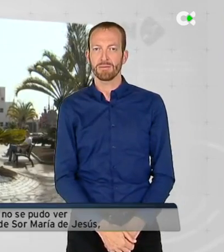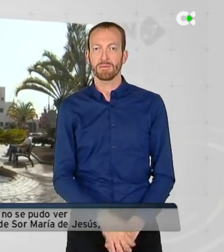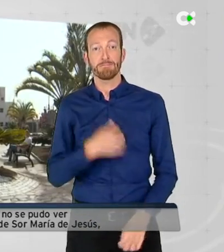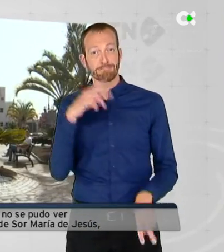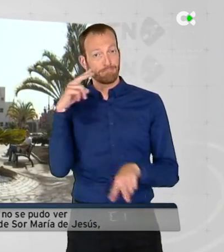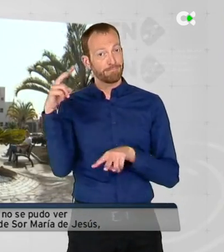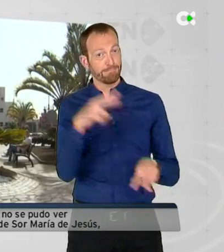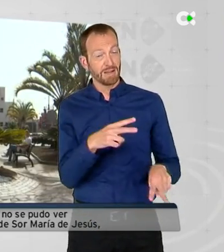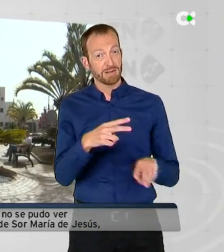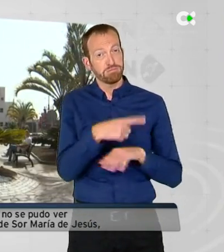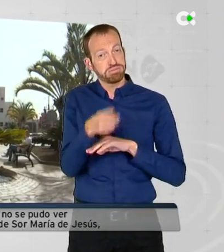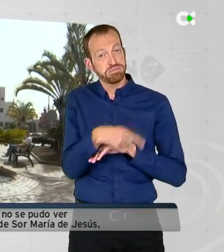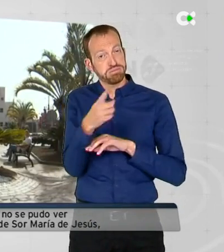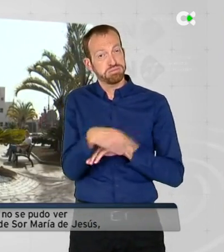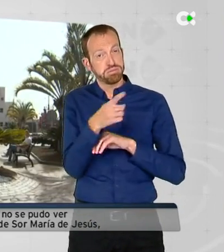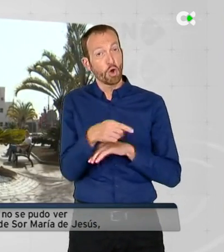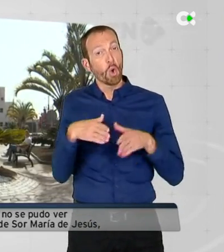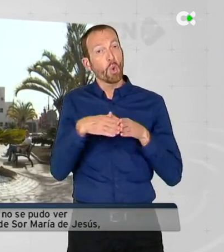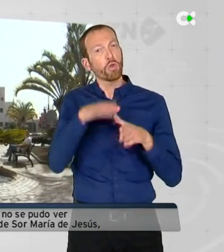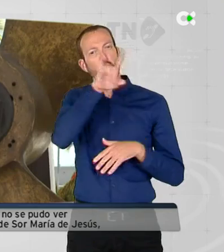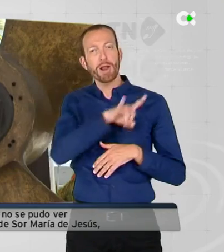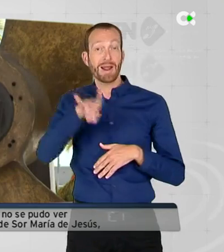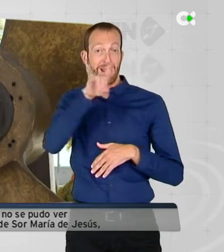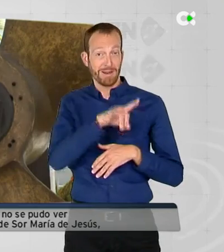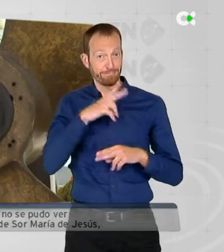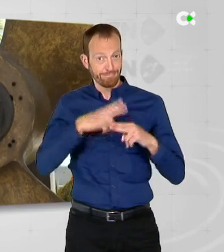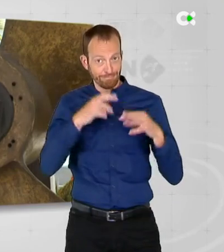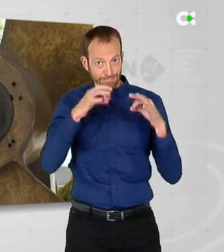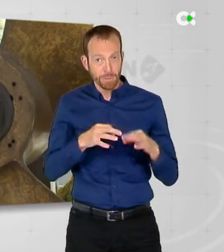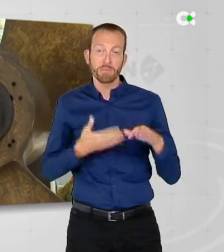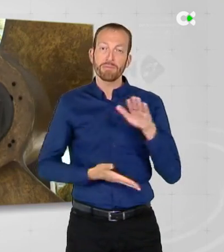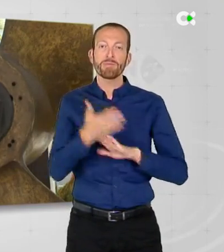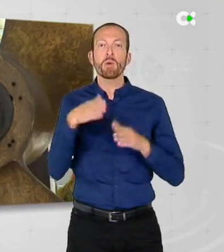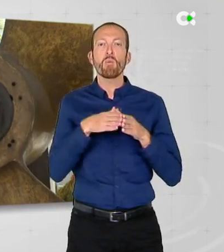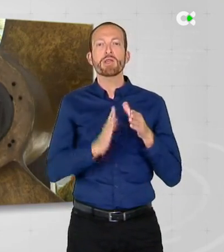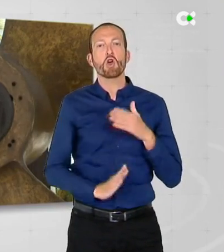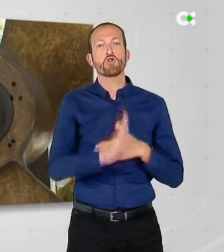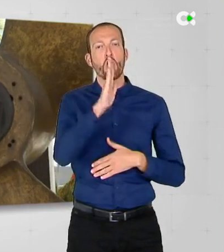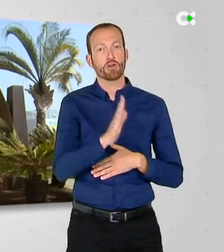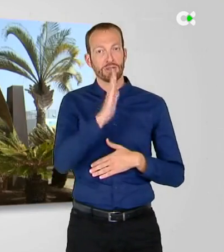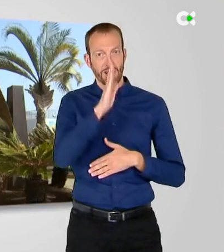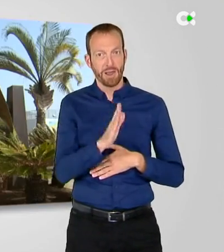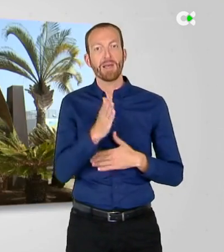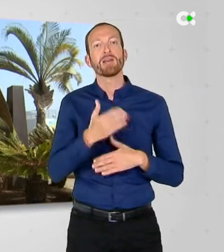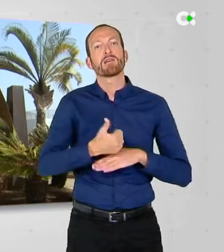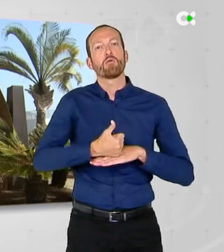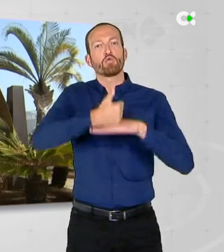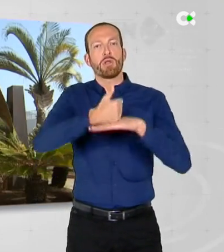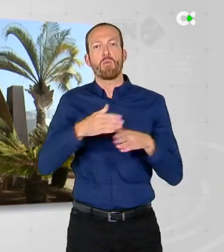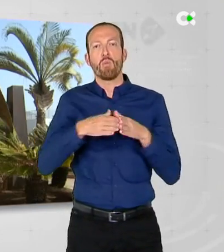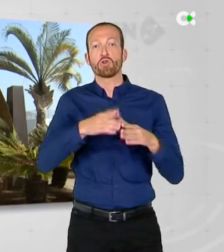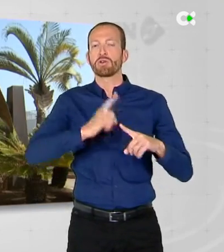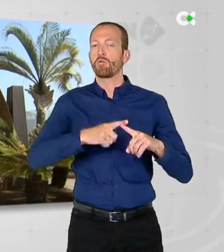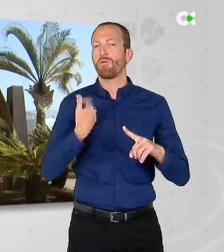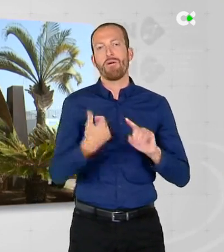Pues esta hélice del crucero Canarias que se encontraba en el acceso a Muelle Norte ha sido retirada por la Autoridad